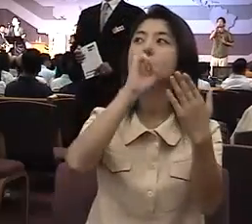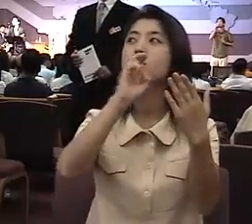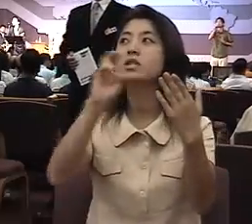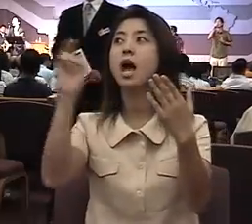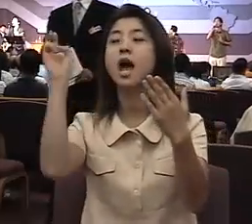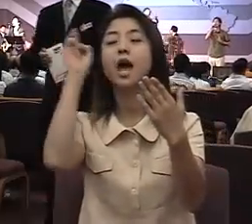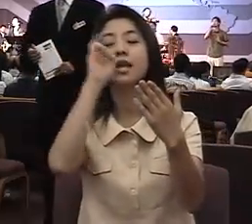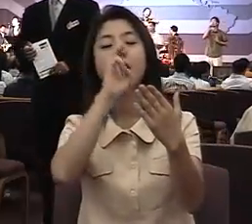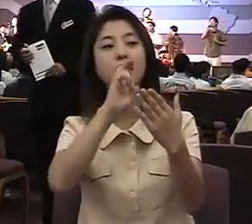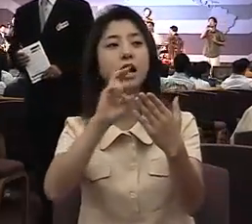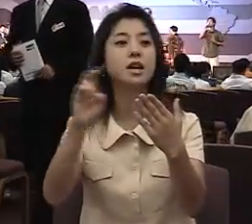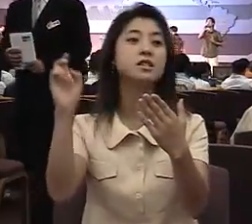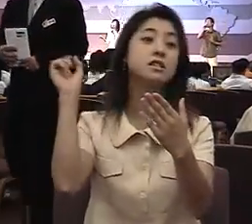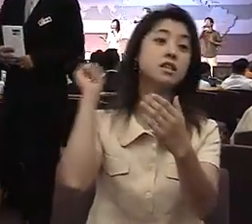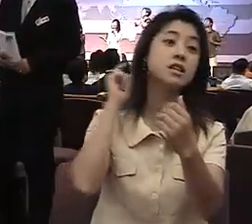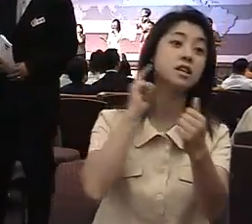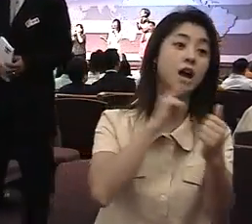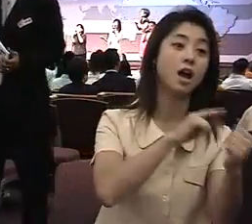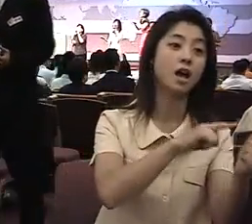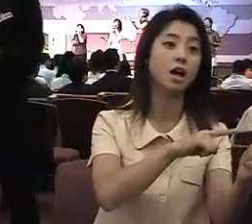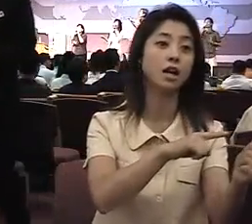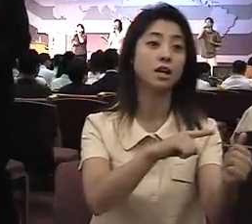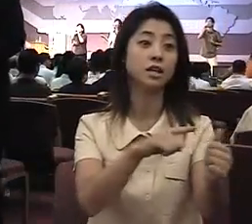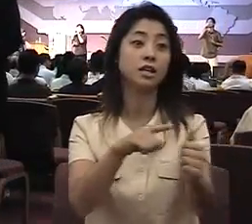주를 찬양할지라